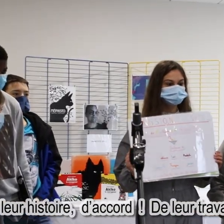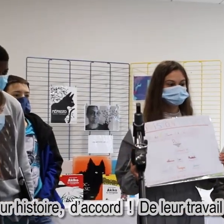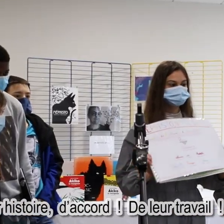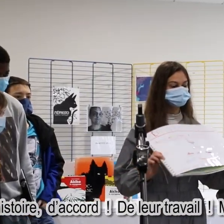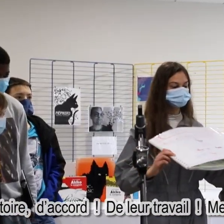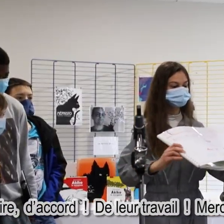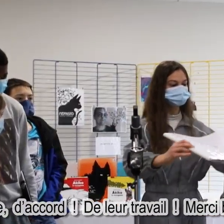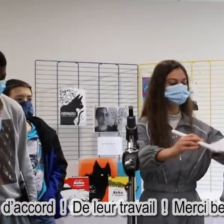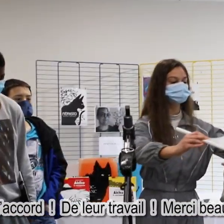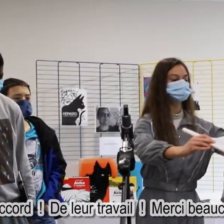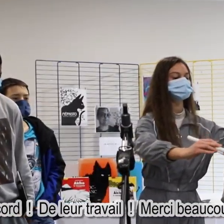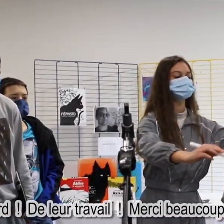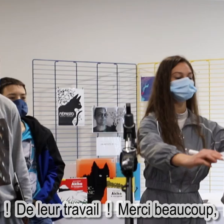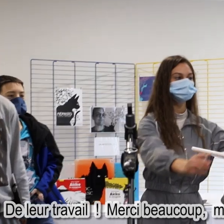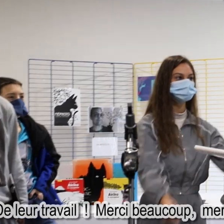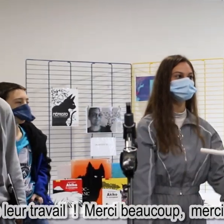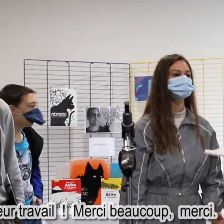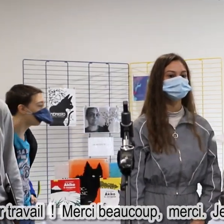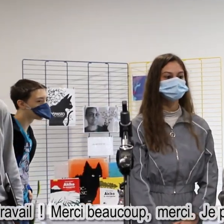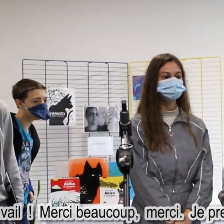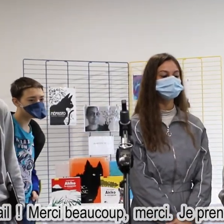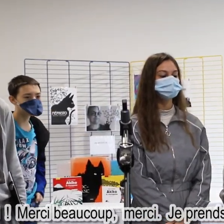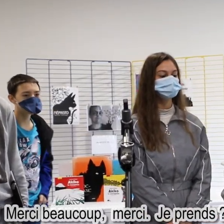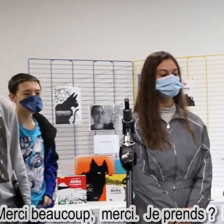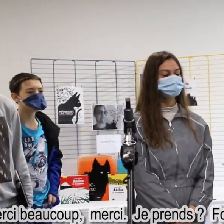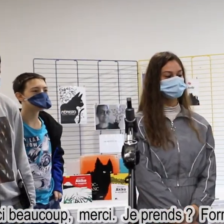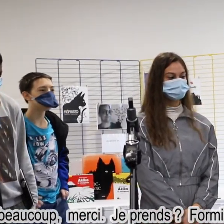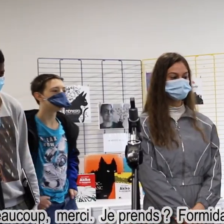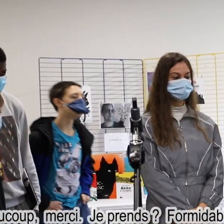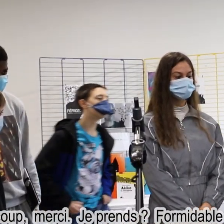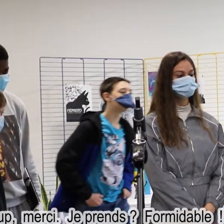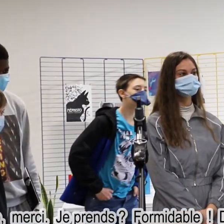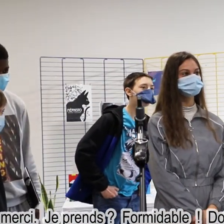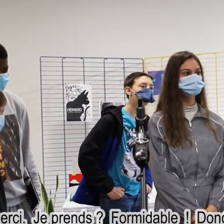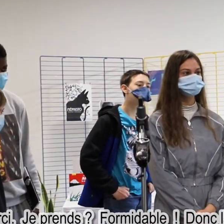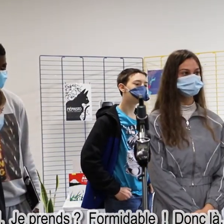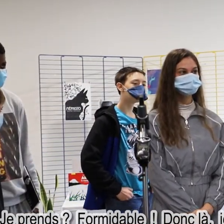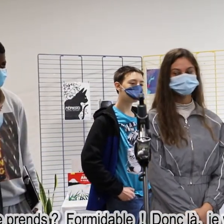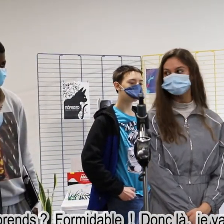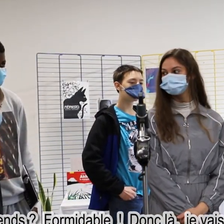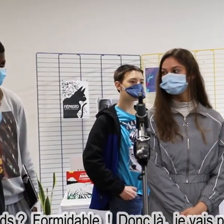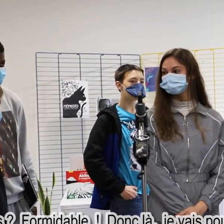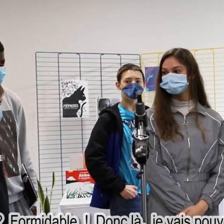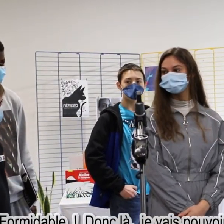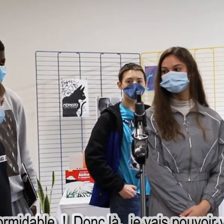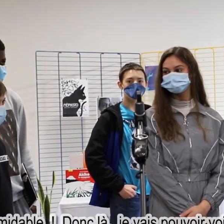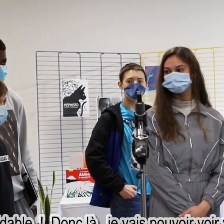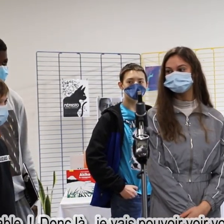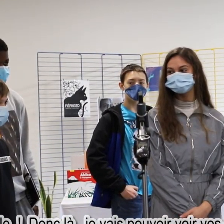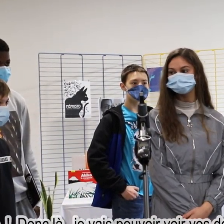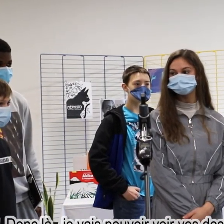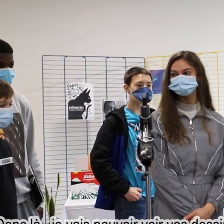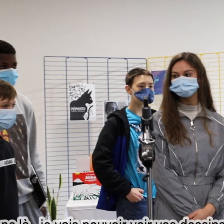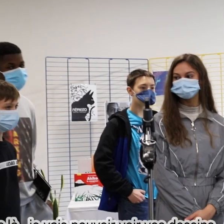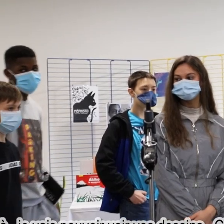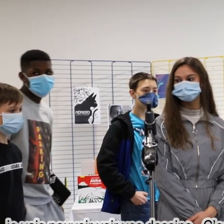Merci. Je le prends. Formidable. Donc là, je vais pouvoir voir les dessins. Ils ont fait les illustrations aussi. C'est vous qui avez